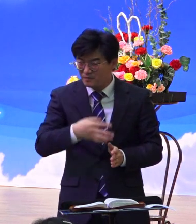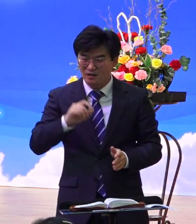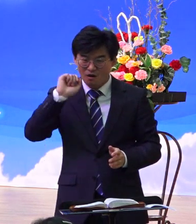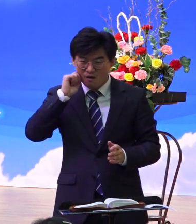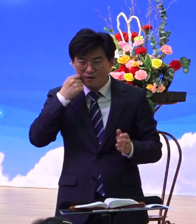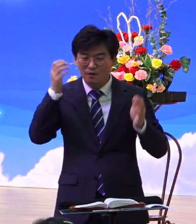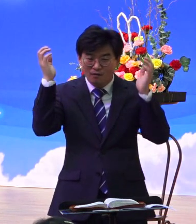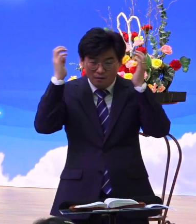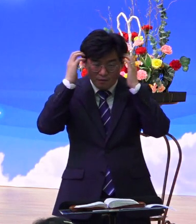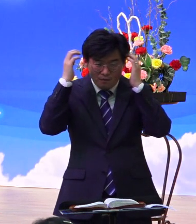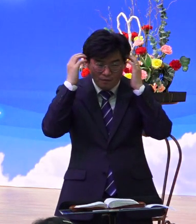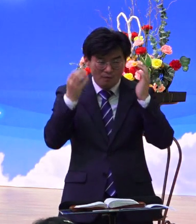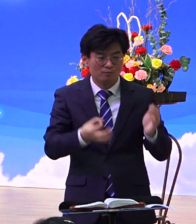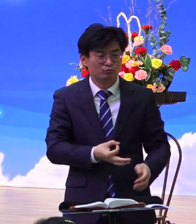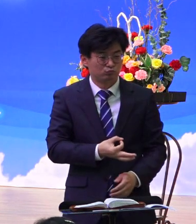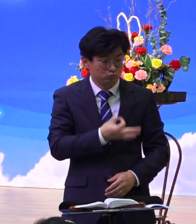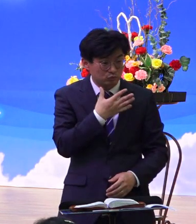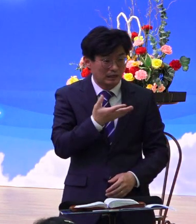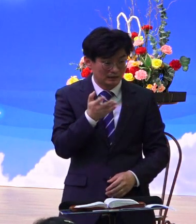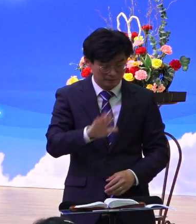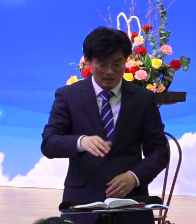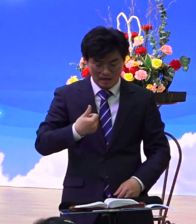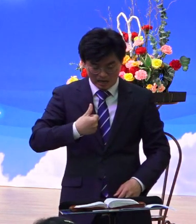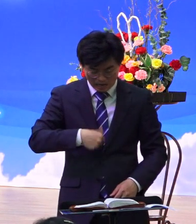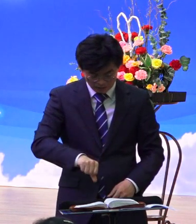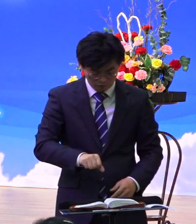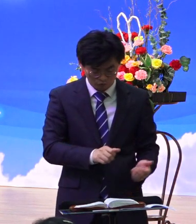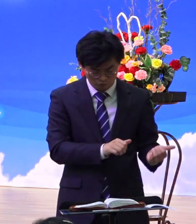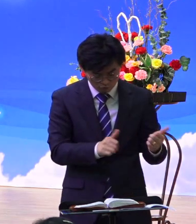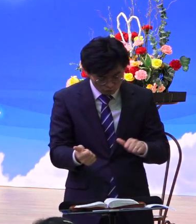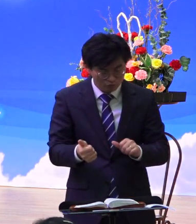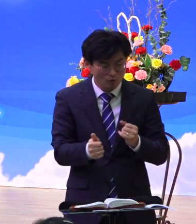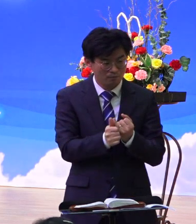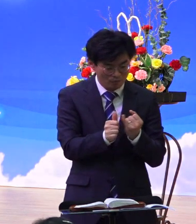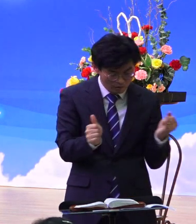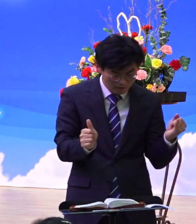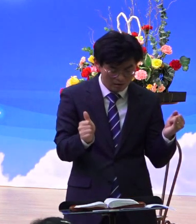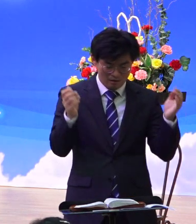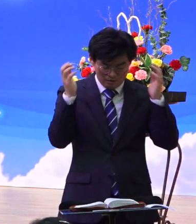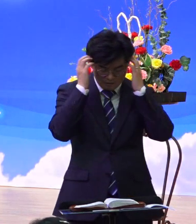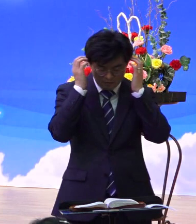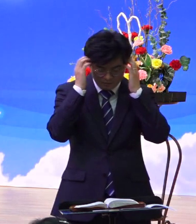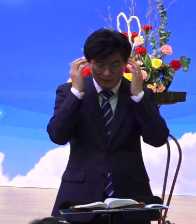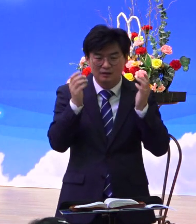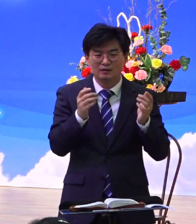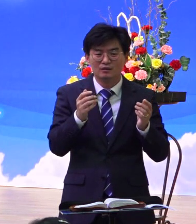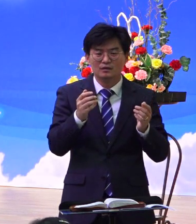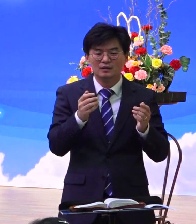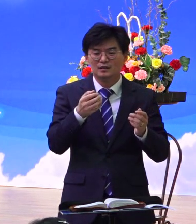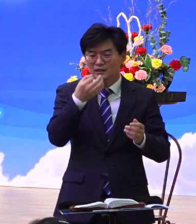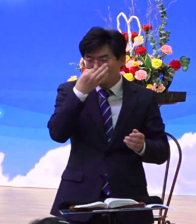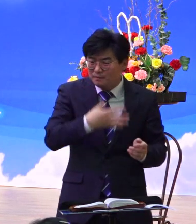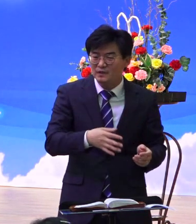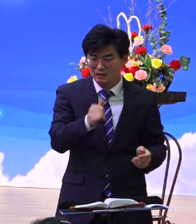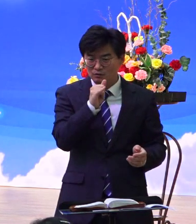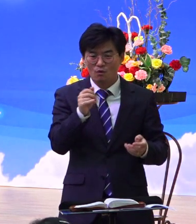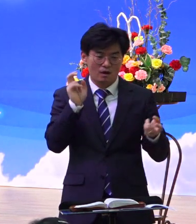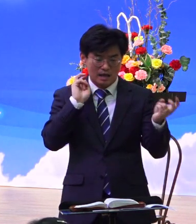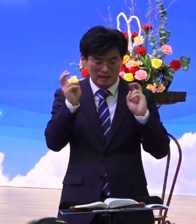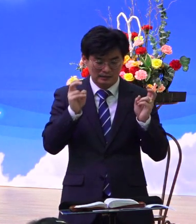결혼한 이후에 두 아들이 먼저 하나님의 부르심을 받아서 죽기도 하고 사고를 하면서 2번이나 큰 파산을